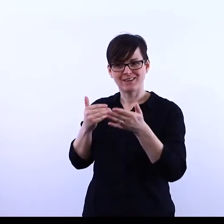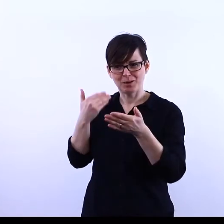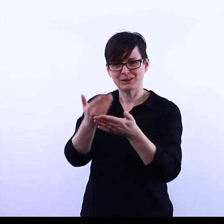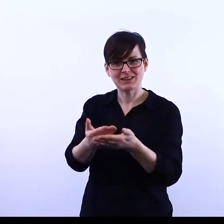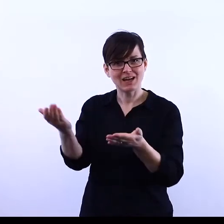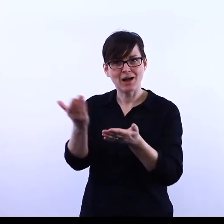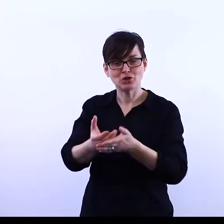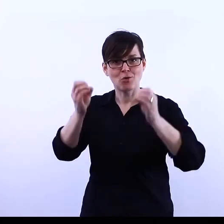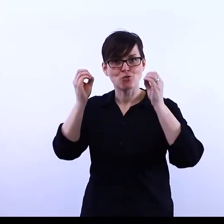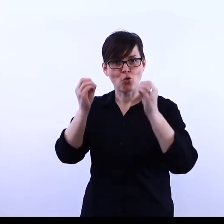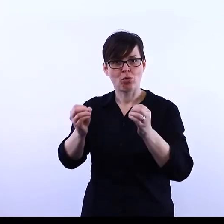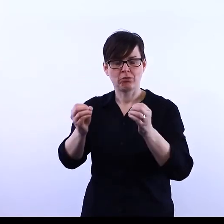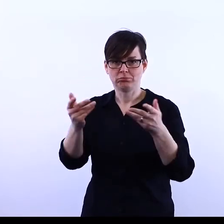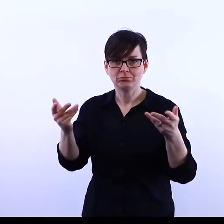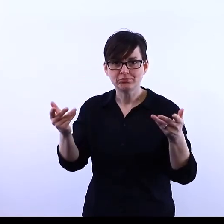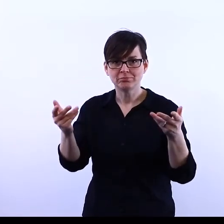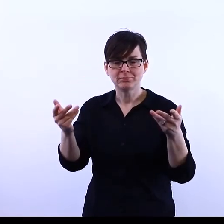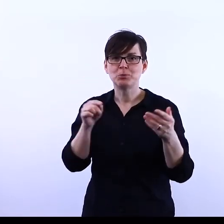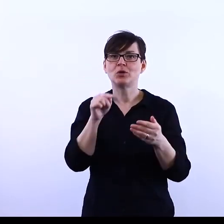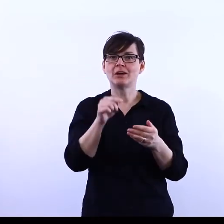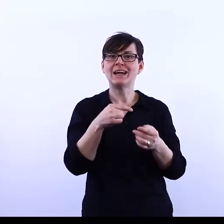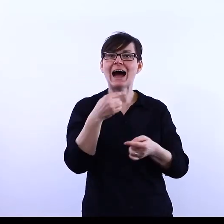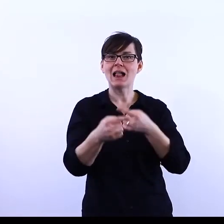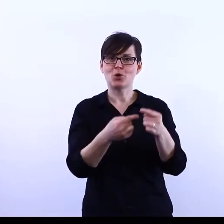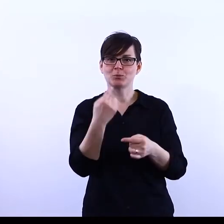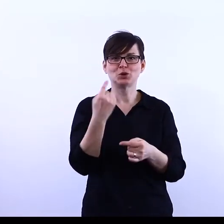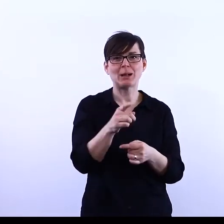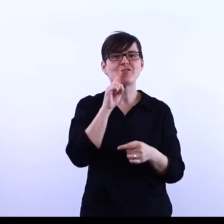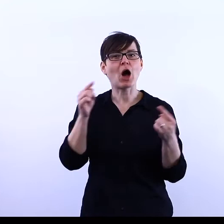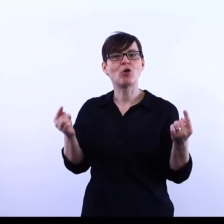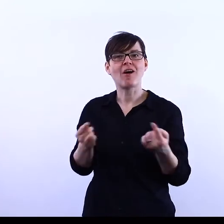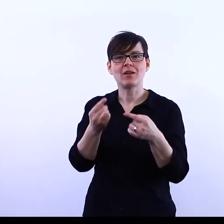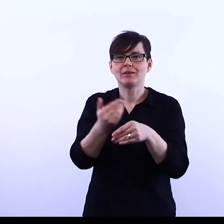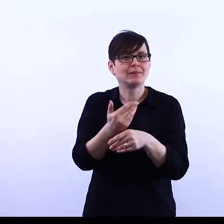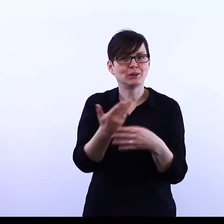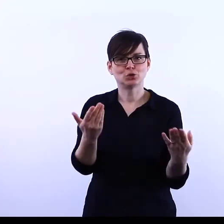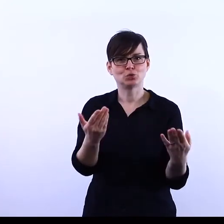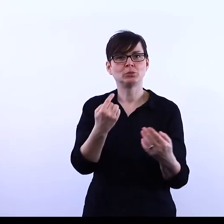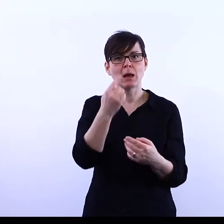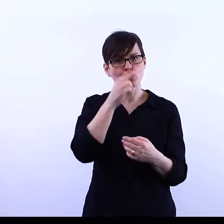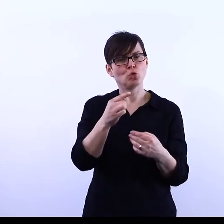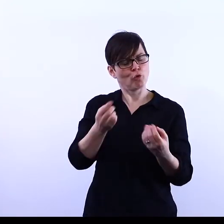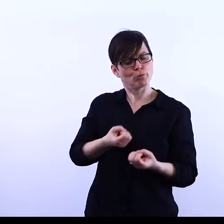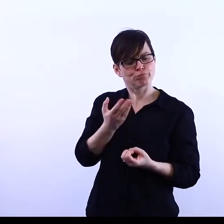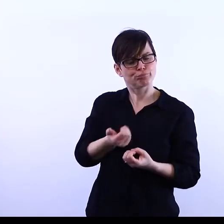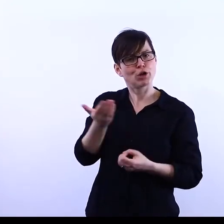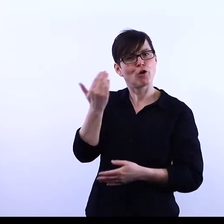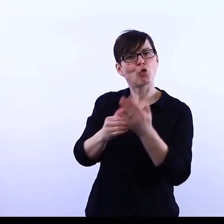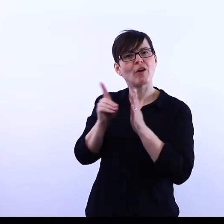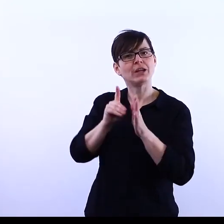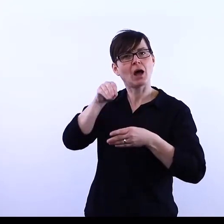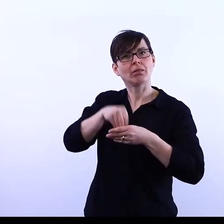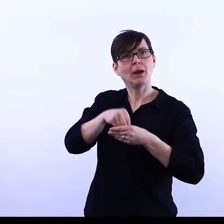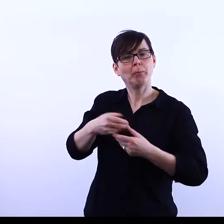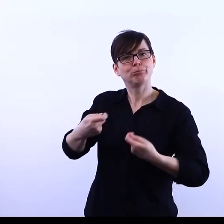Und da ist nicht der Algorithmus irgendwie frauenfeindlich oder so, sondern der reproduziert einfach nur das, was halt in den Daten so drinnen gesteckt